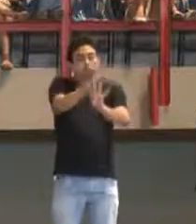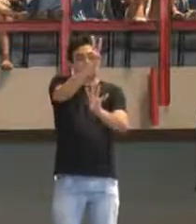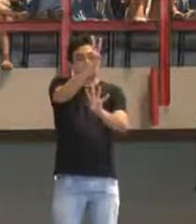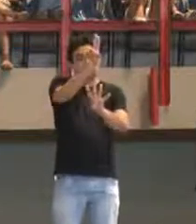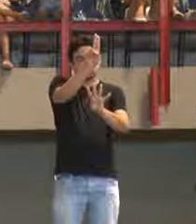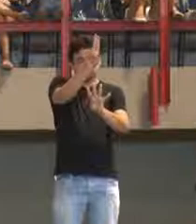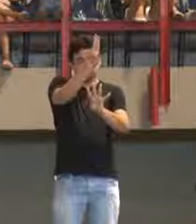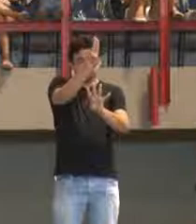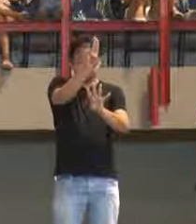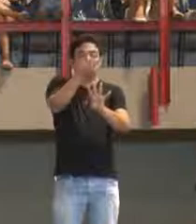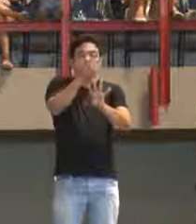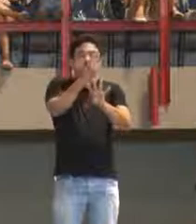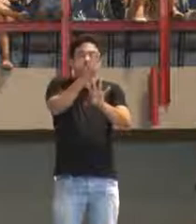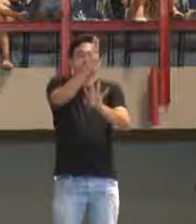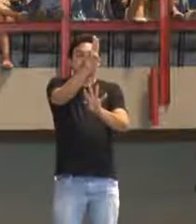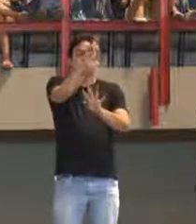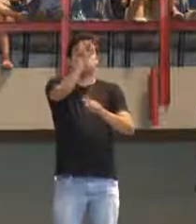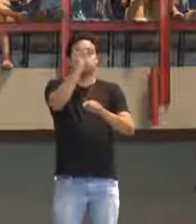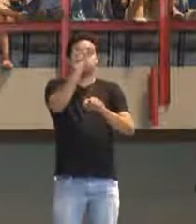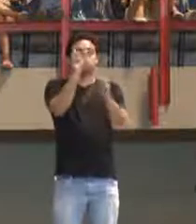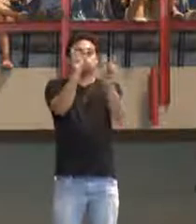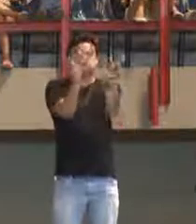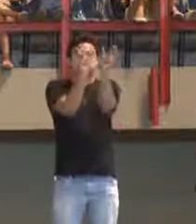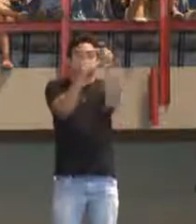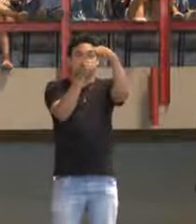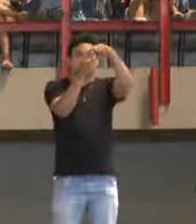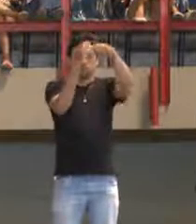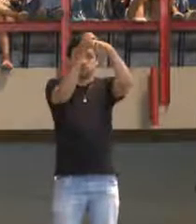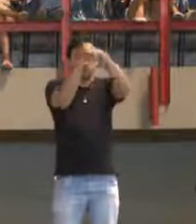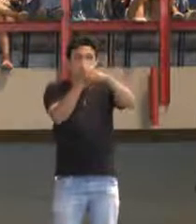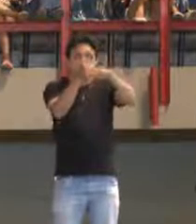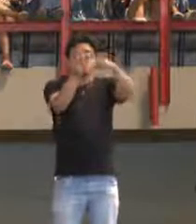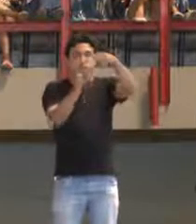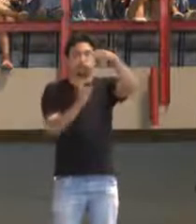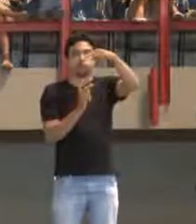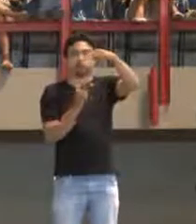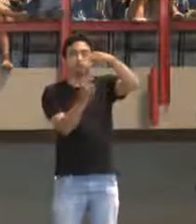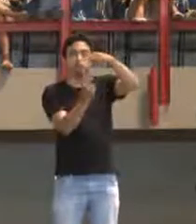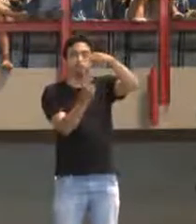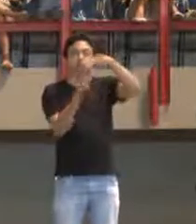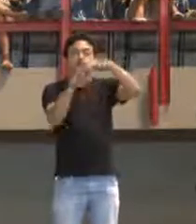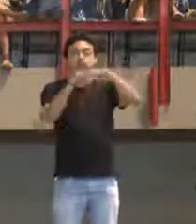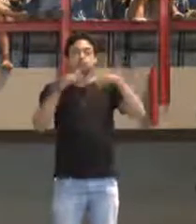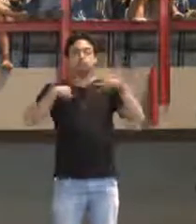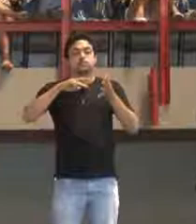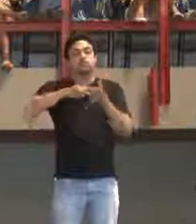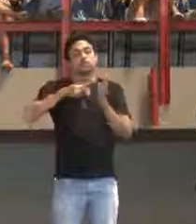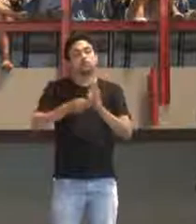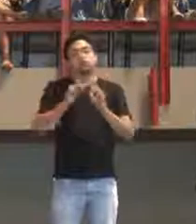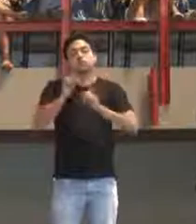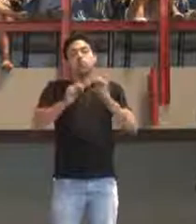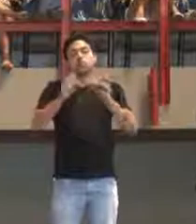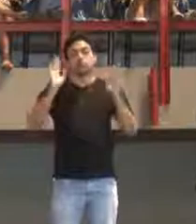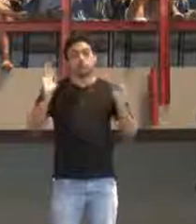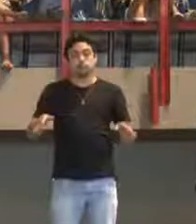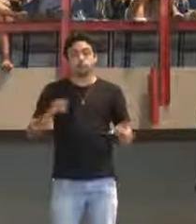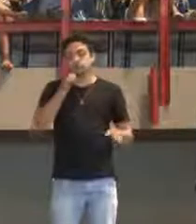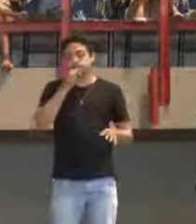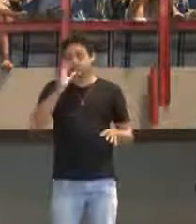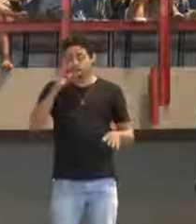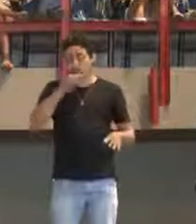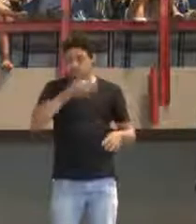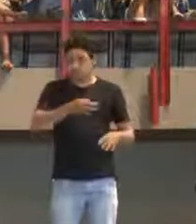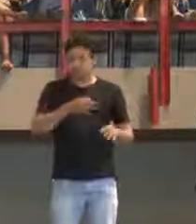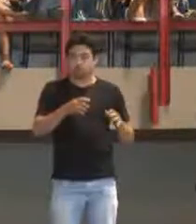isso? E a mediana vai ser o quê? A média dos 2. Aí, o que a questão diz aqui? O que essa informação diz, observação